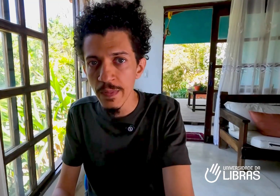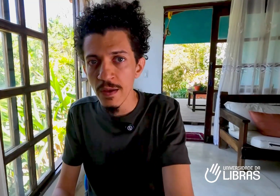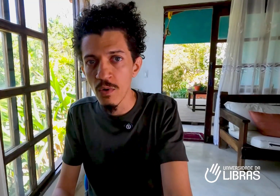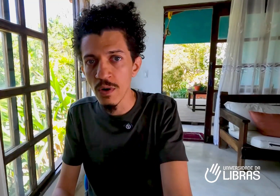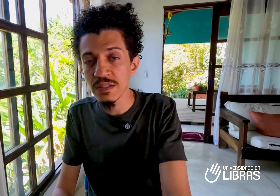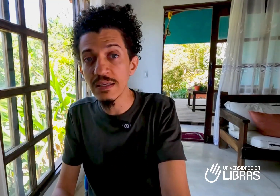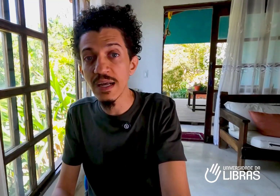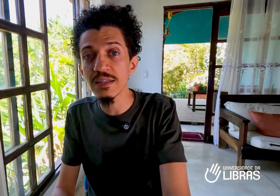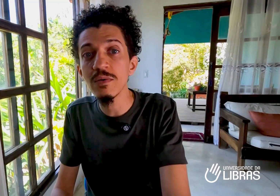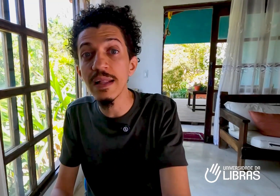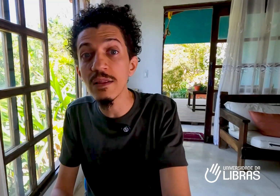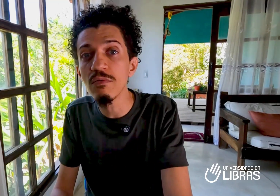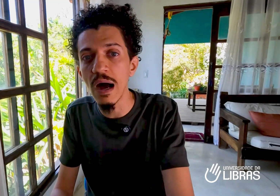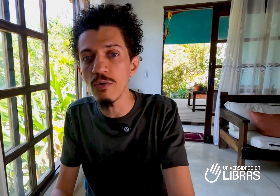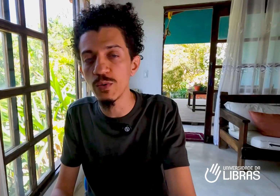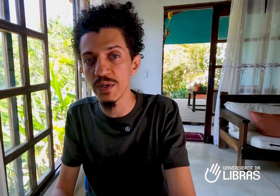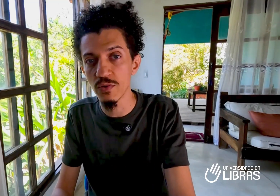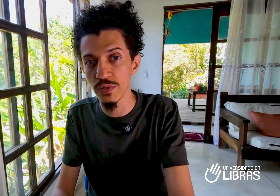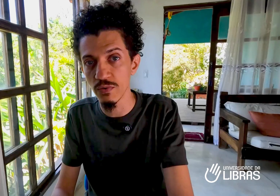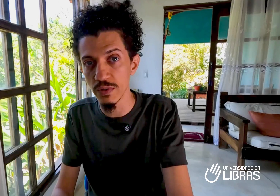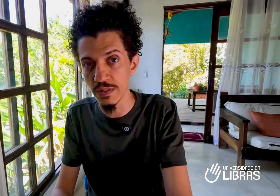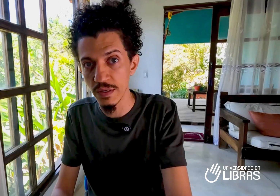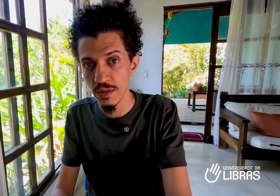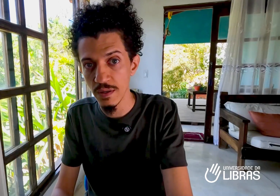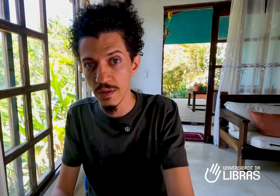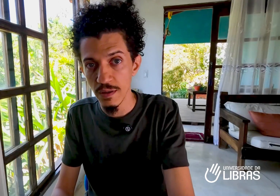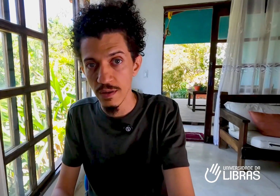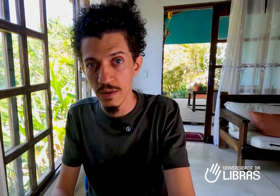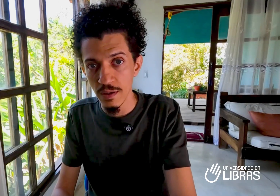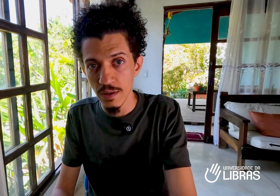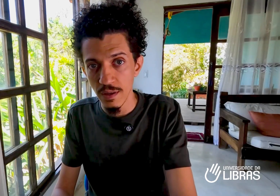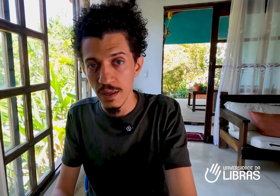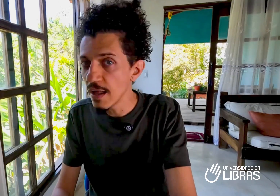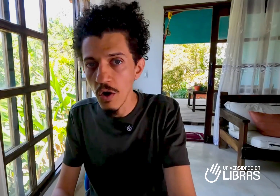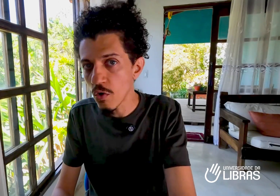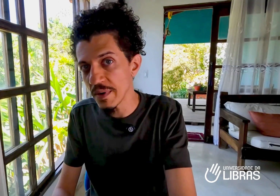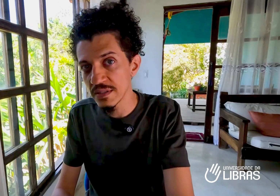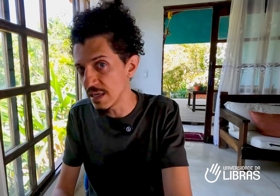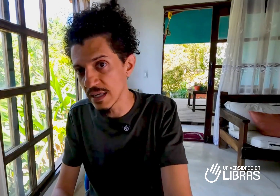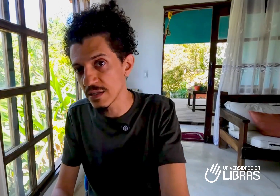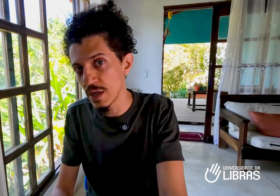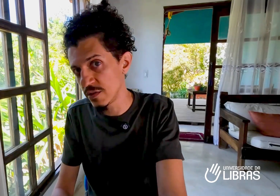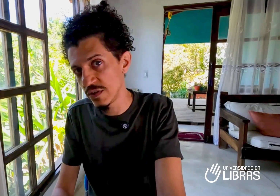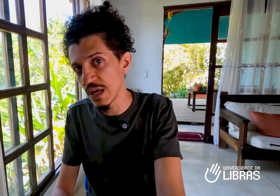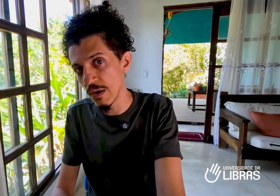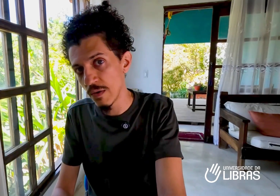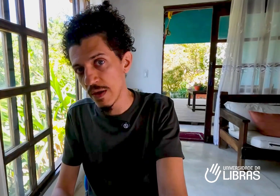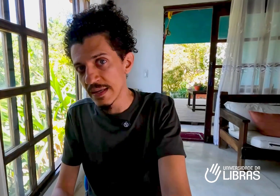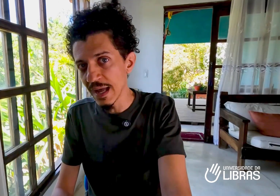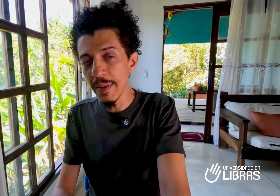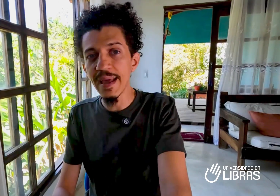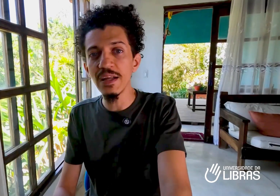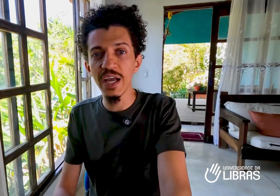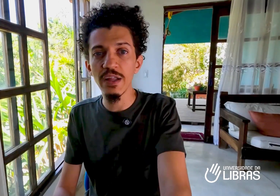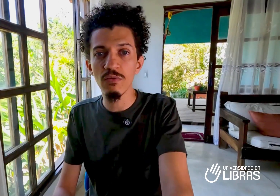com a sinalização natural de pessoas surdas, e não com uma sinalização artificial. Sabe aquele jeito